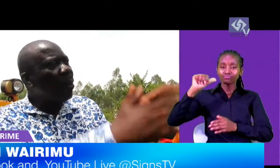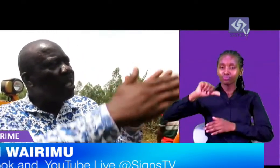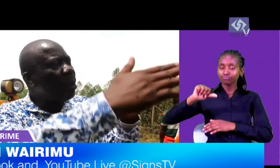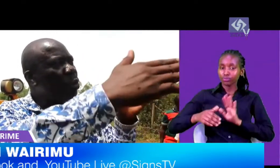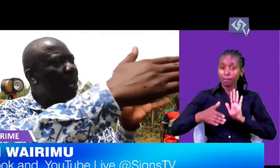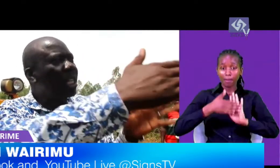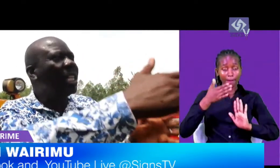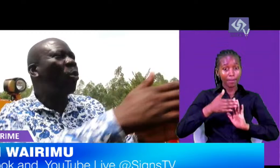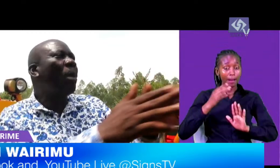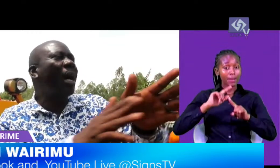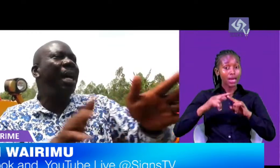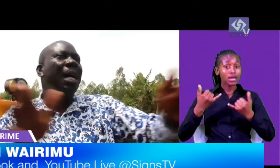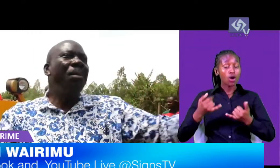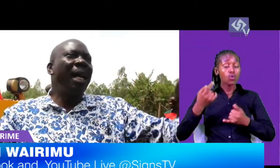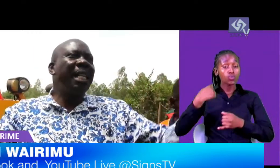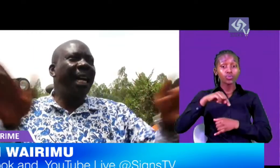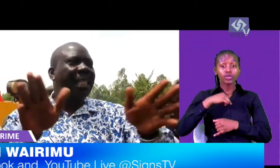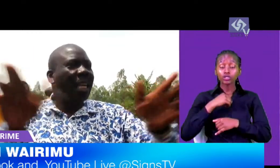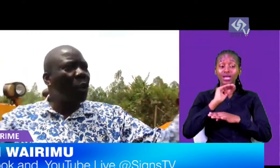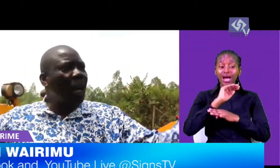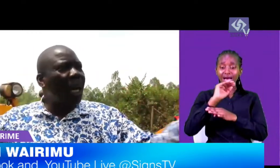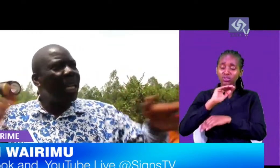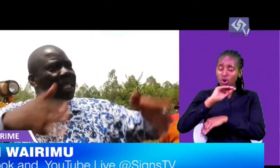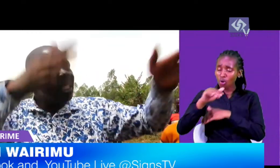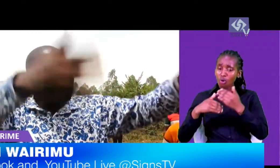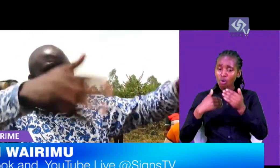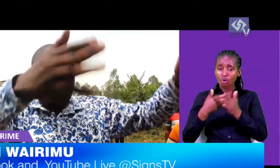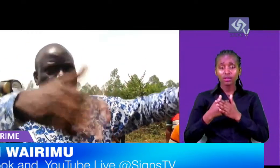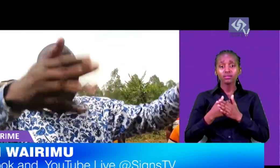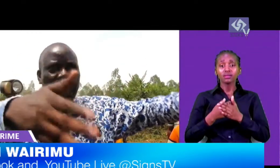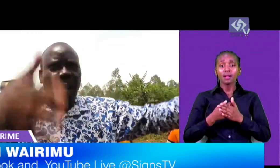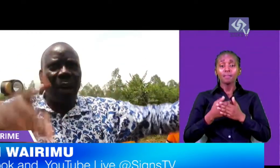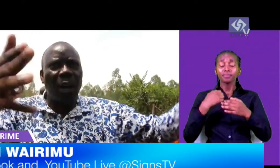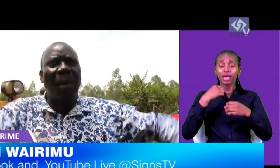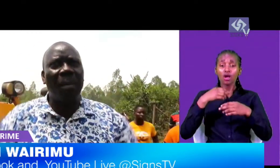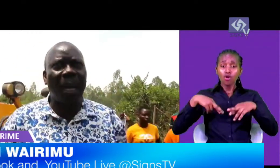aweze kutuhakikishia kwamba maji yanateremka ili sisimame kando kando ya barabara.